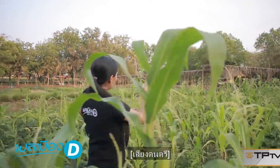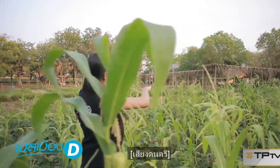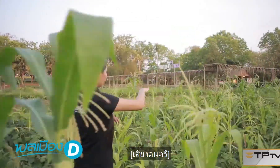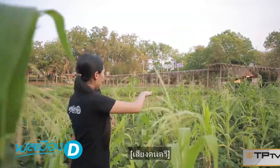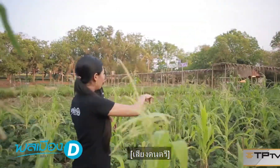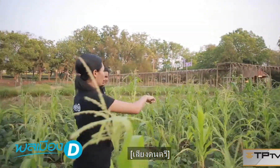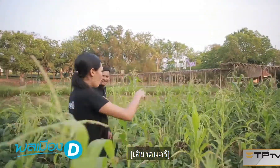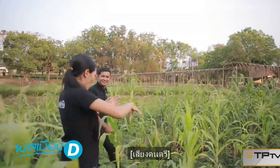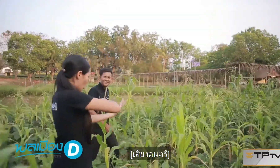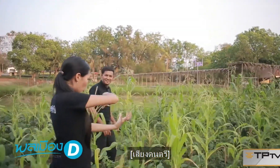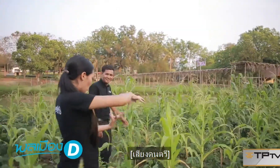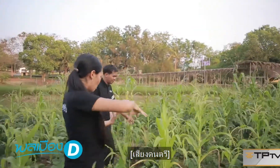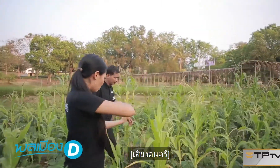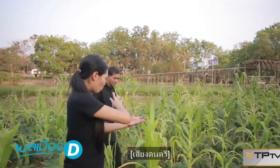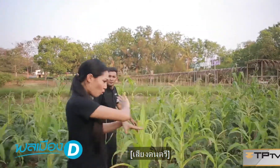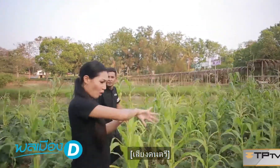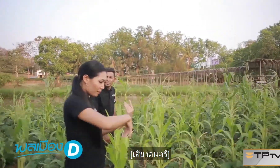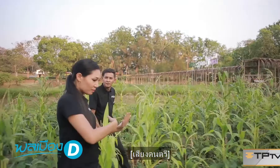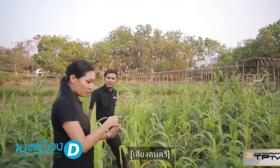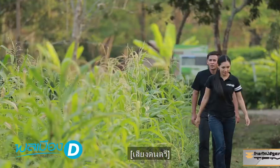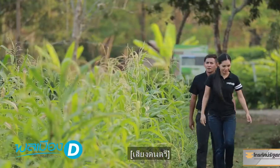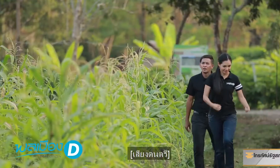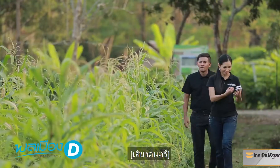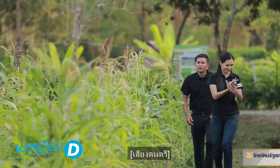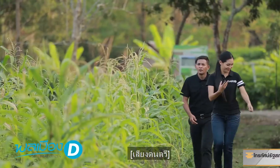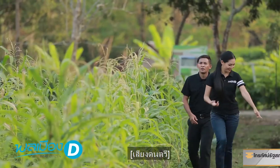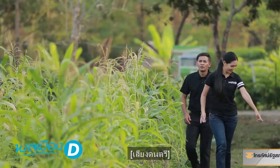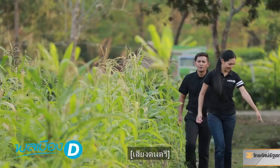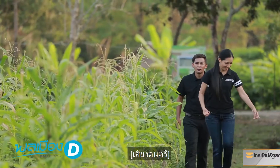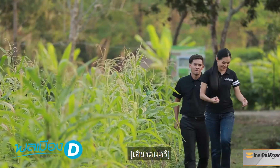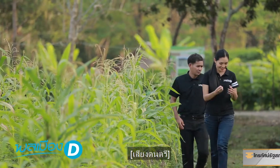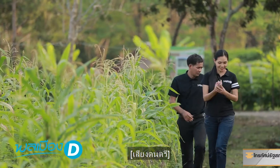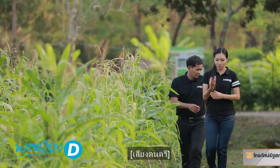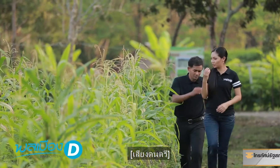อ